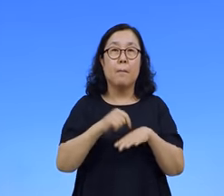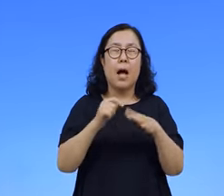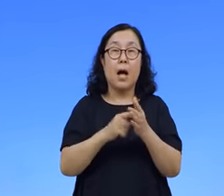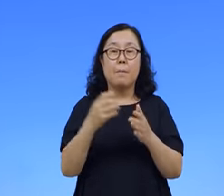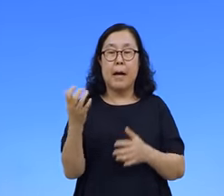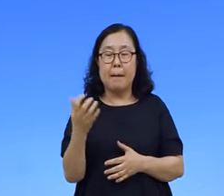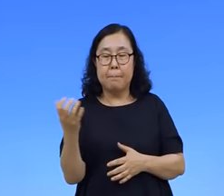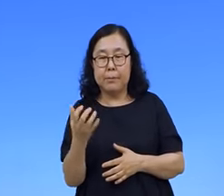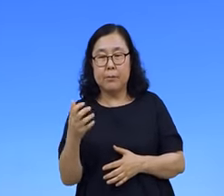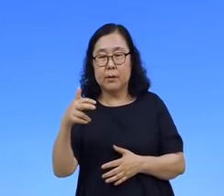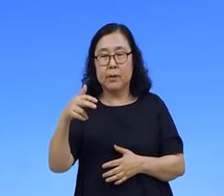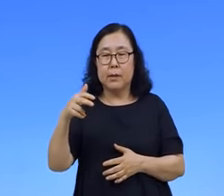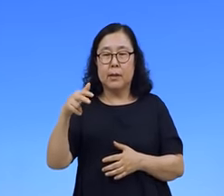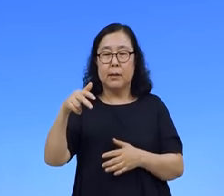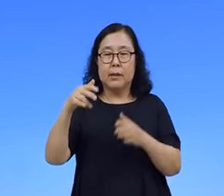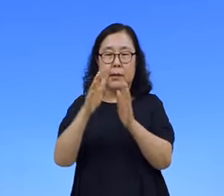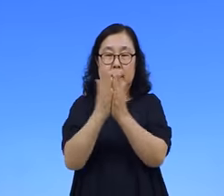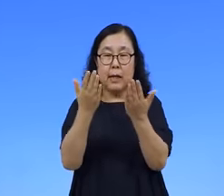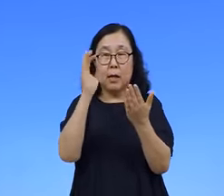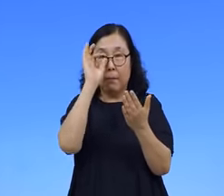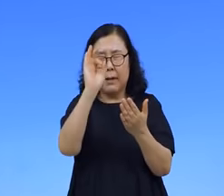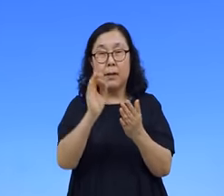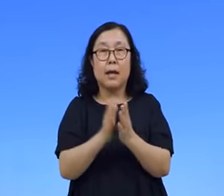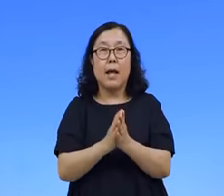가슴 아픈 자료를 하나 봤는데요.